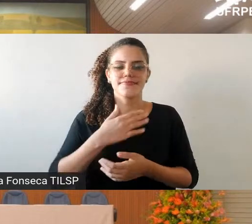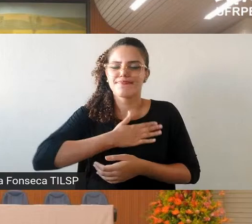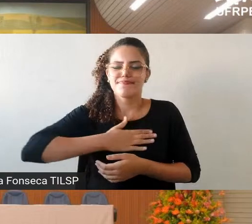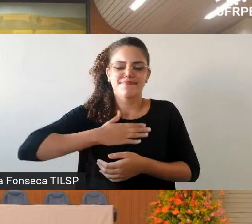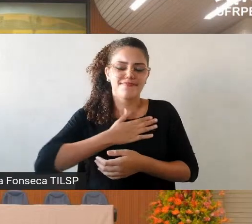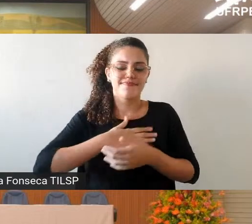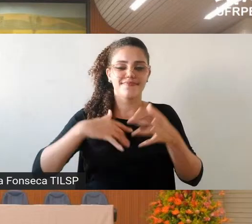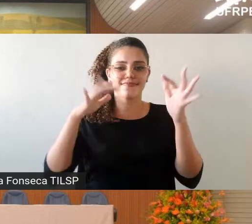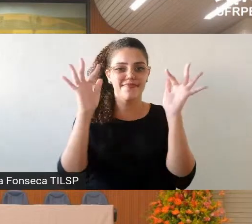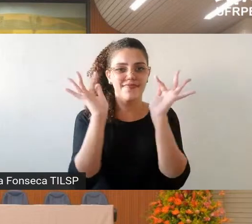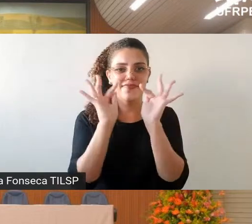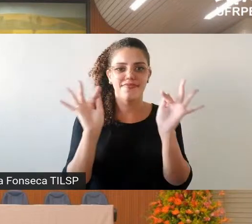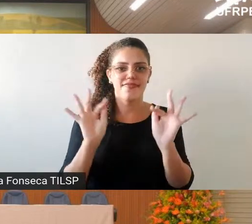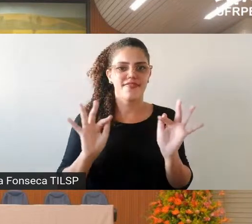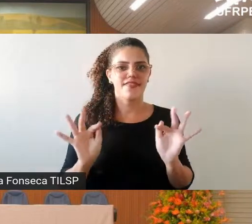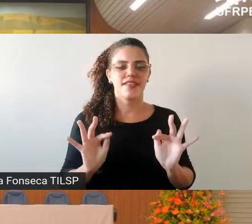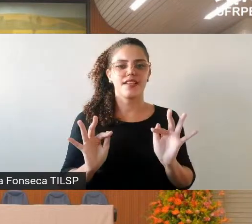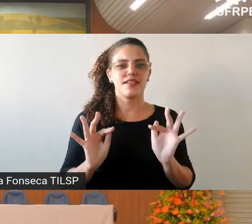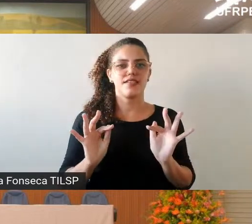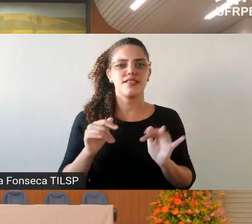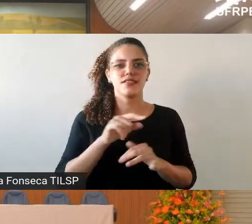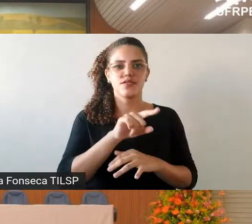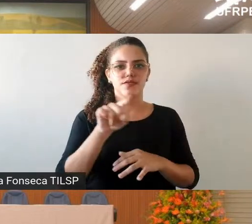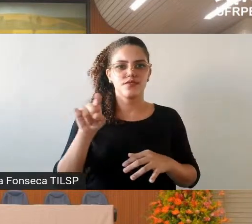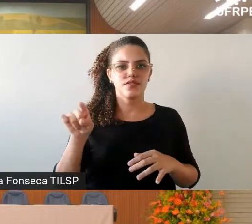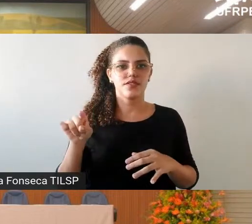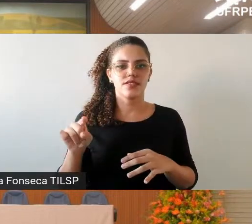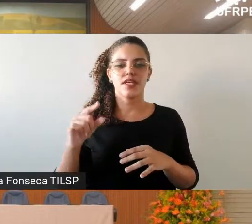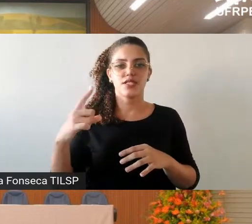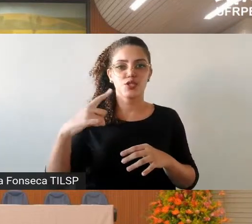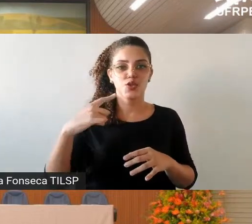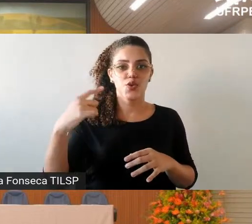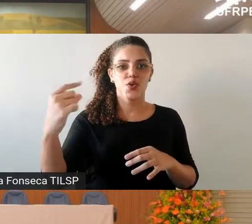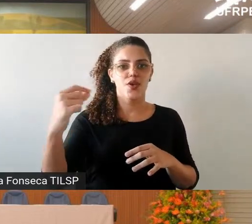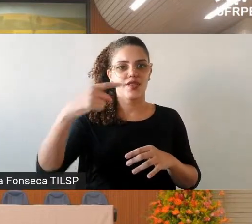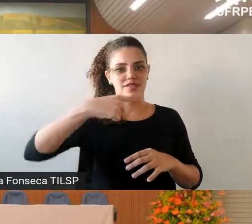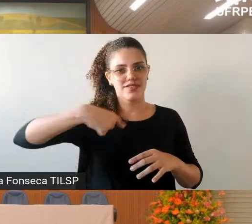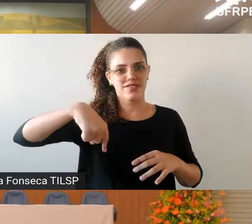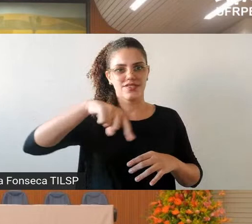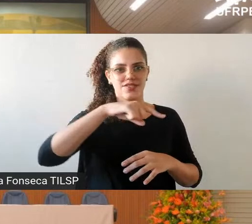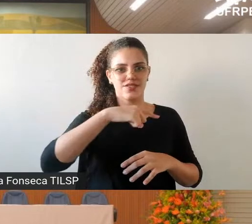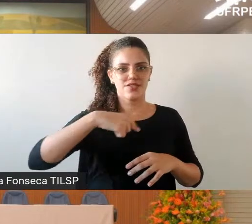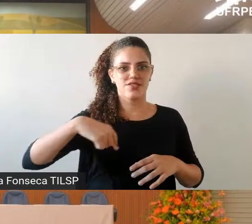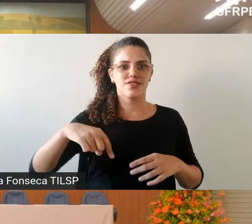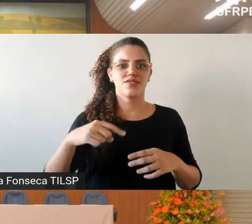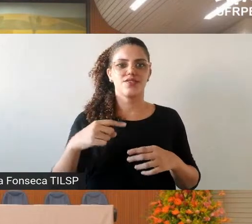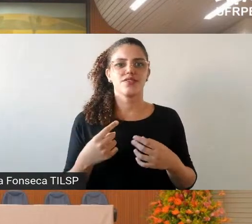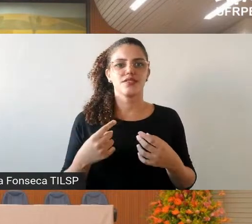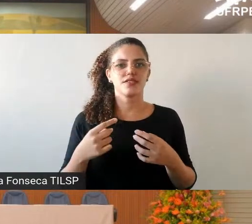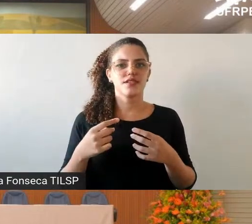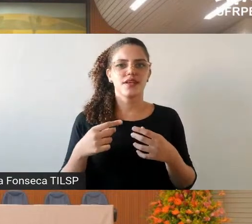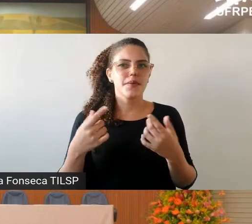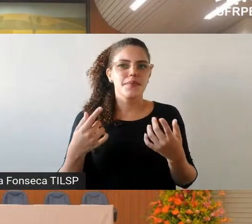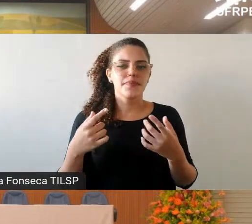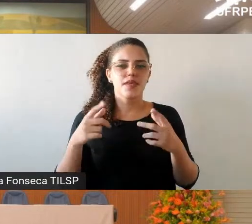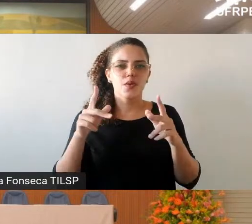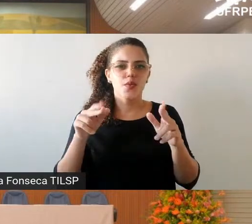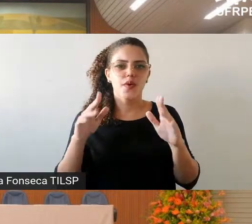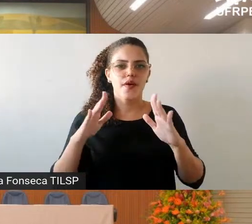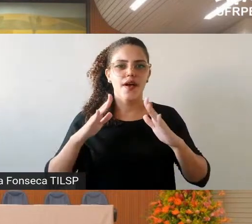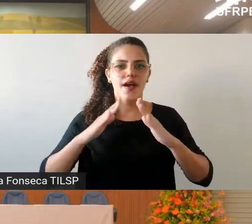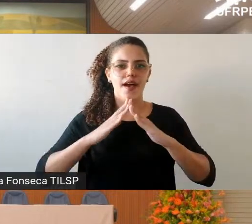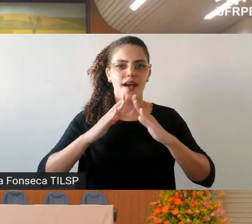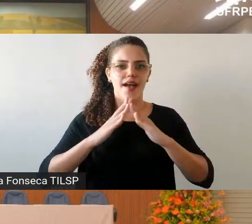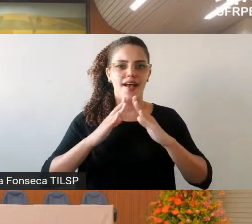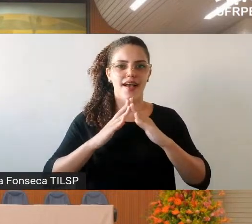felicidade o fato de vocês terem nos escolhido como casa, como atual casa,